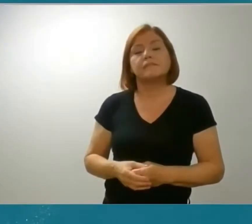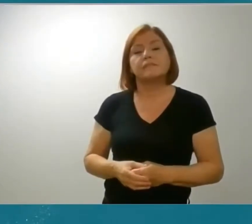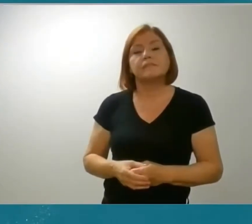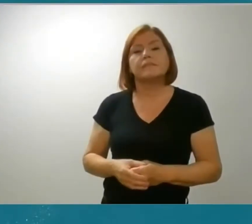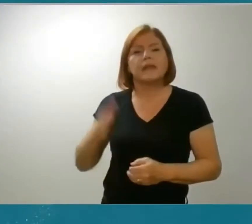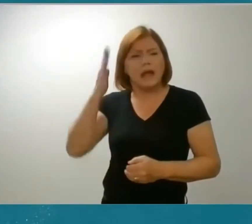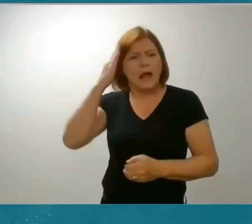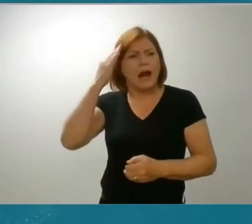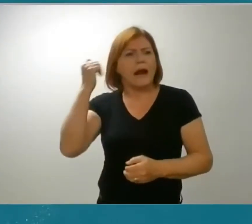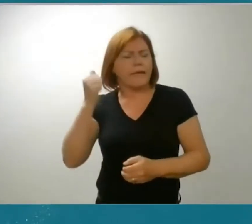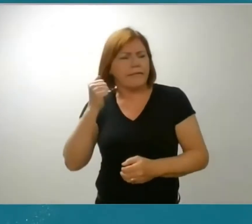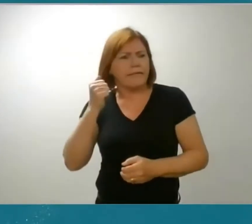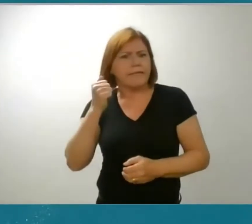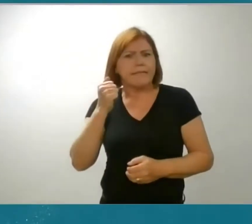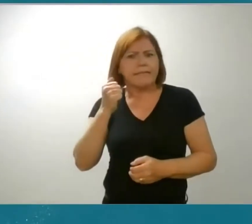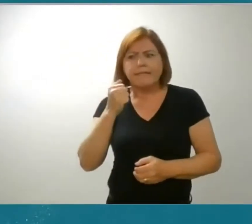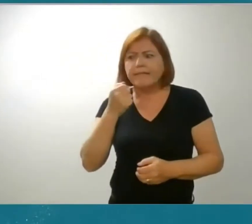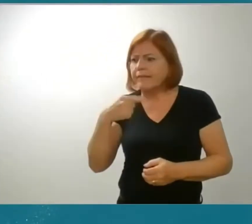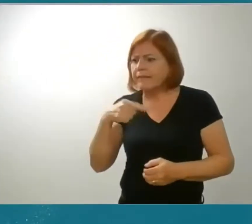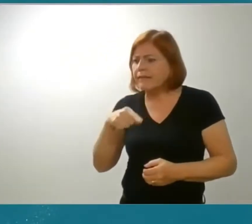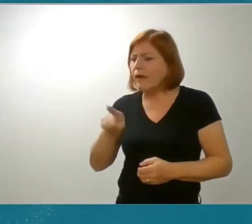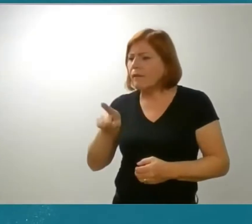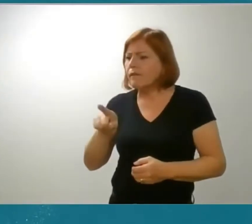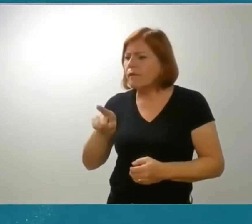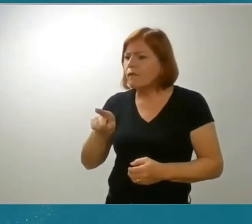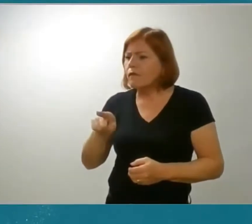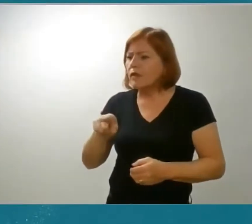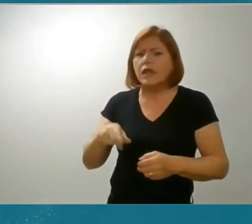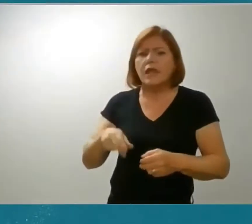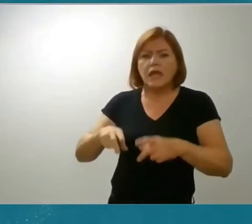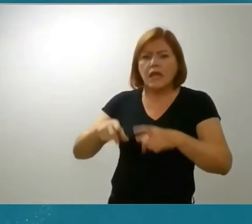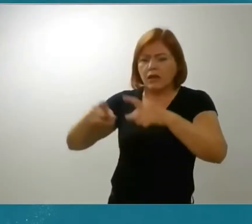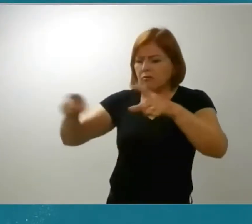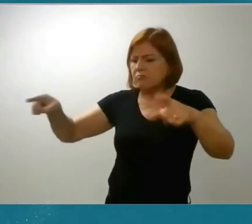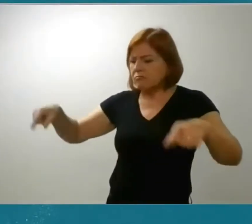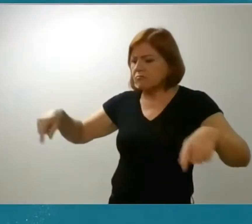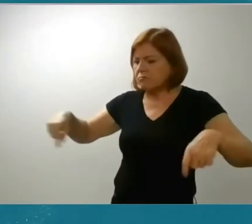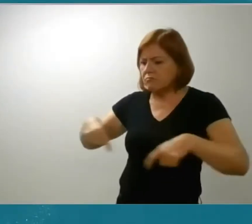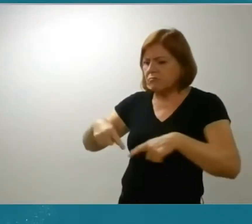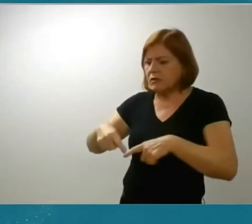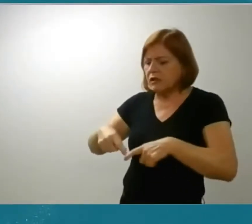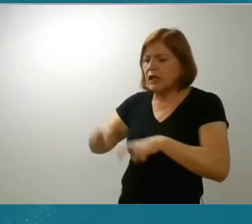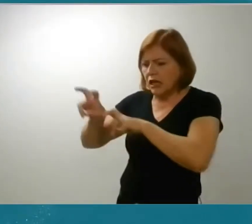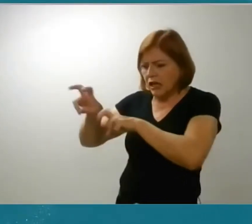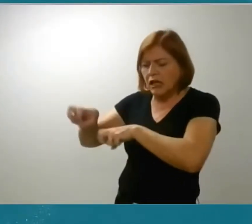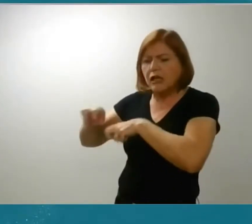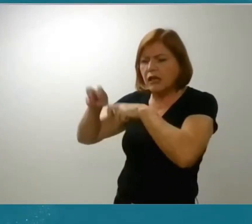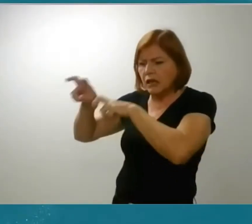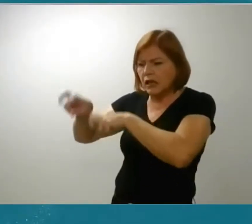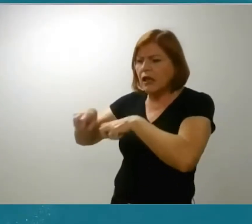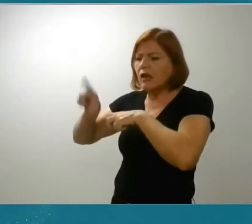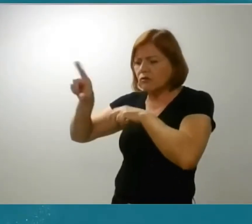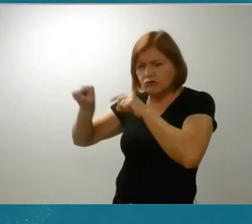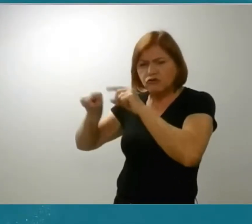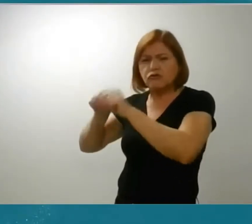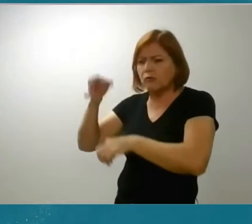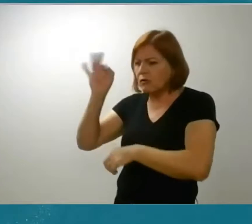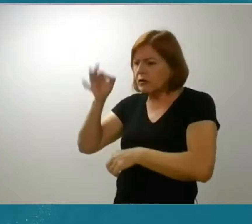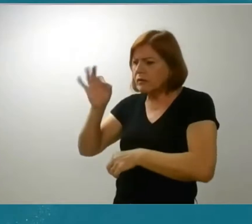seu salário. Olha só, não é nem do salário do marido. Planta nessas terras sua própria vinha.